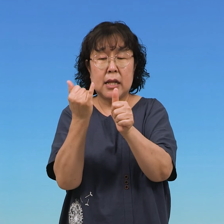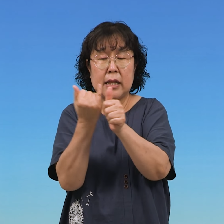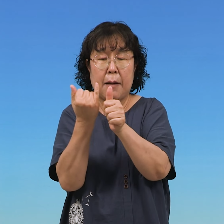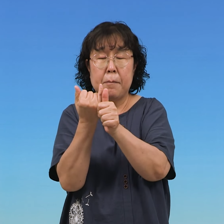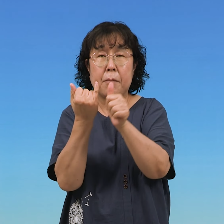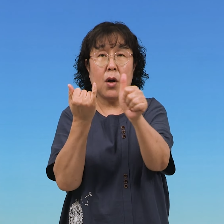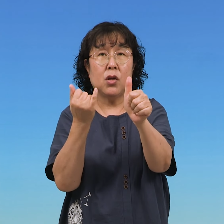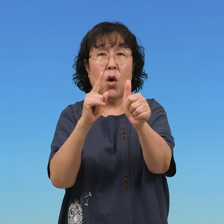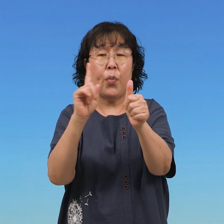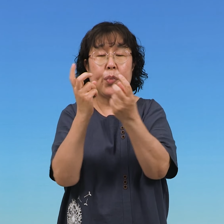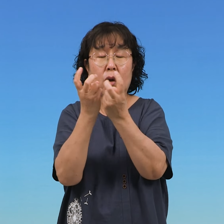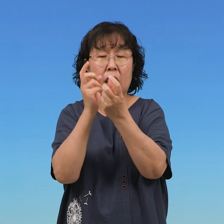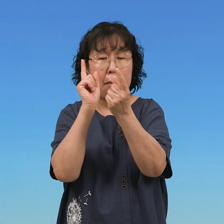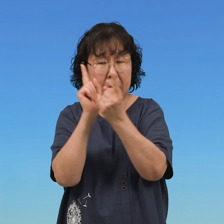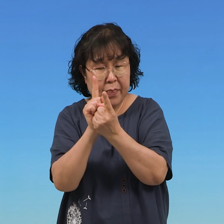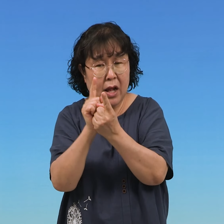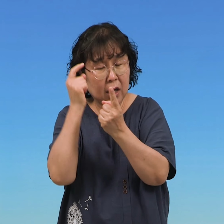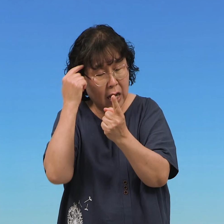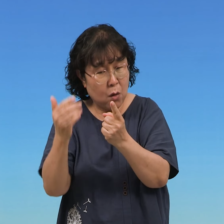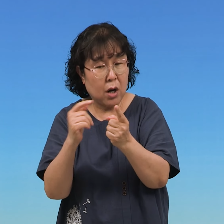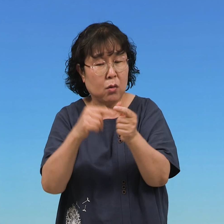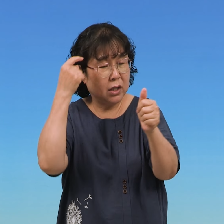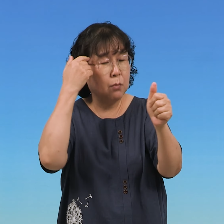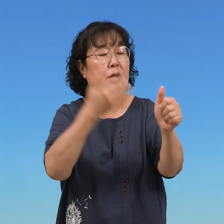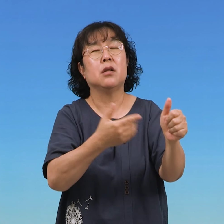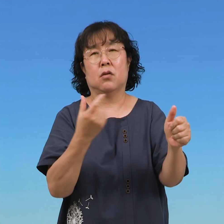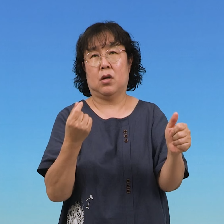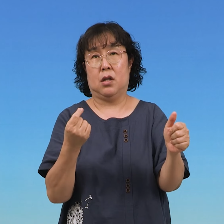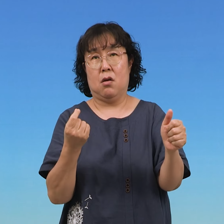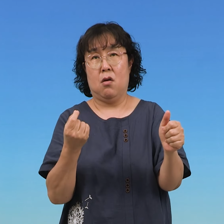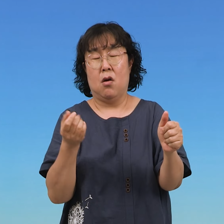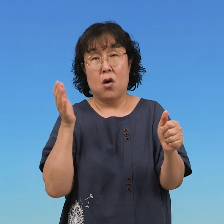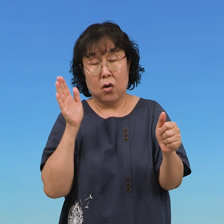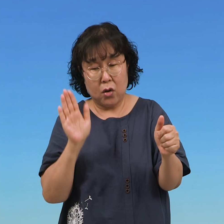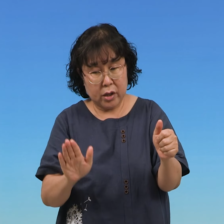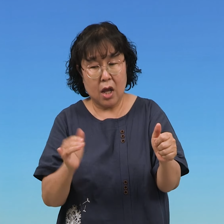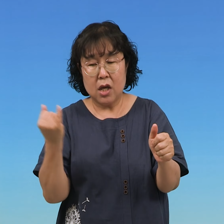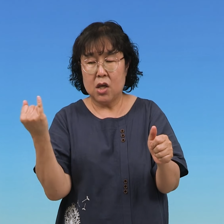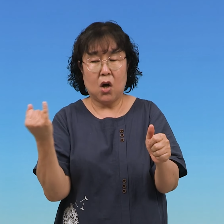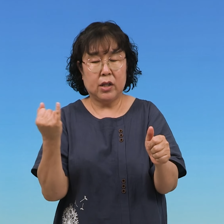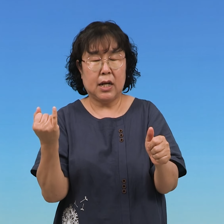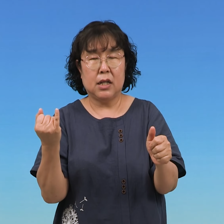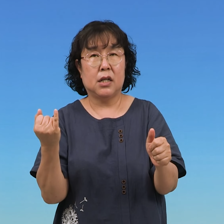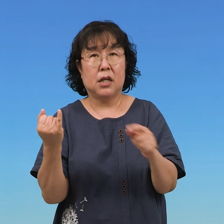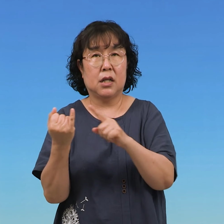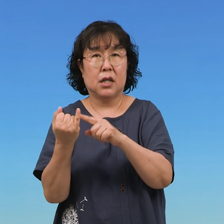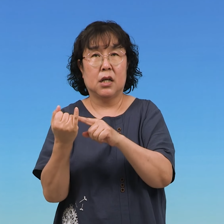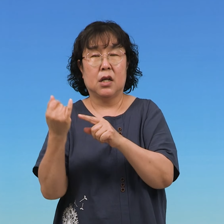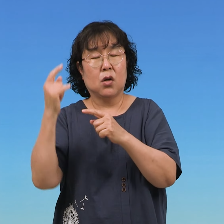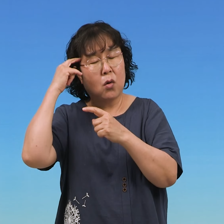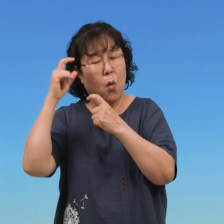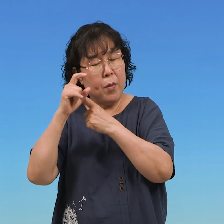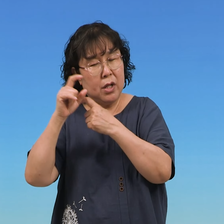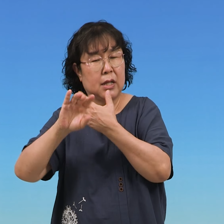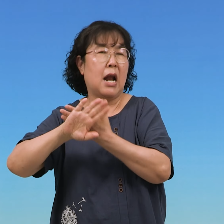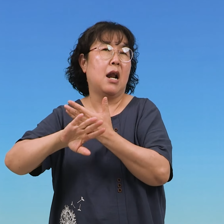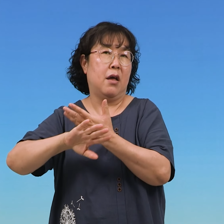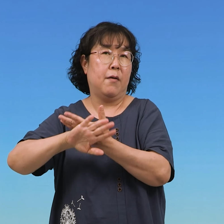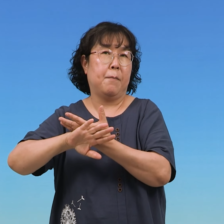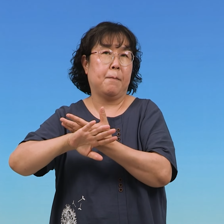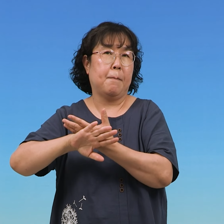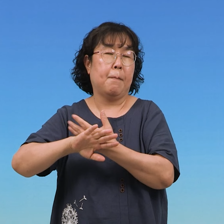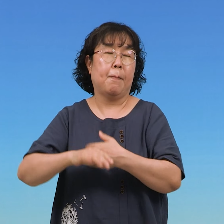만나야 됩니까? 뭐 그런 거 질문하지 않겠습니까? 이 여인의 초점은 그게 아니었잖아요. 예배라는 예배.